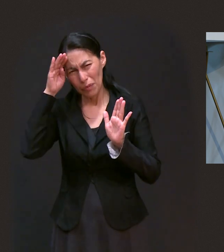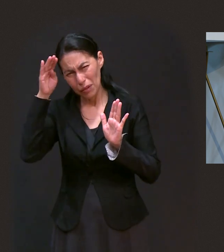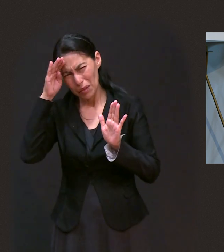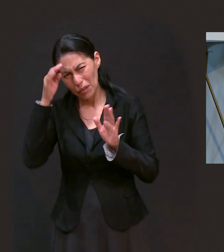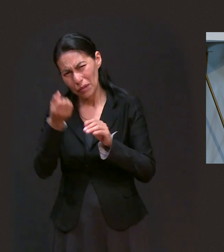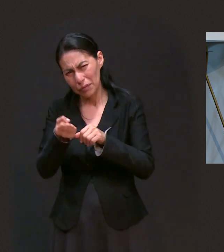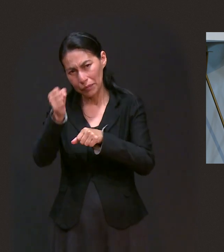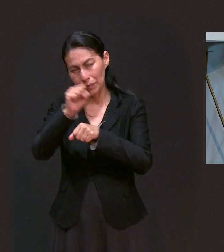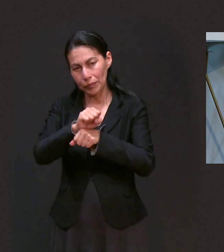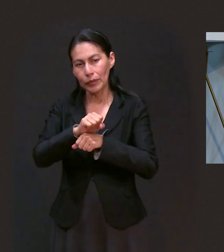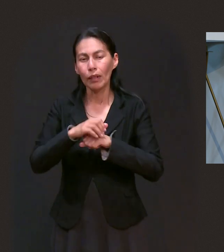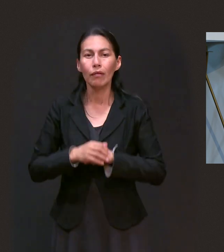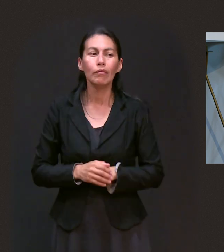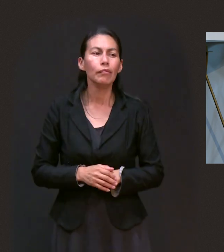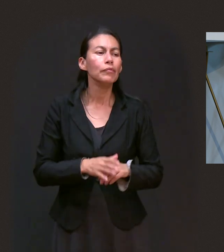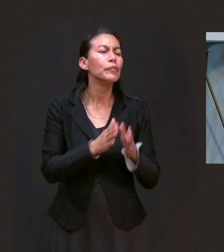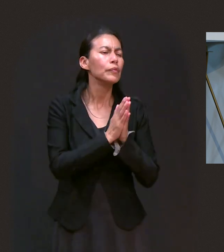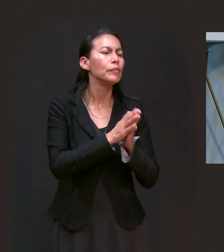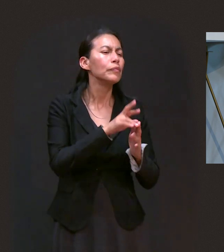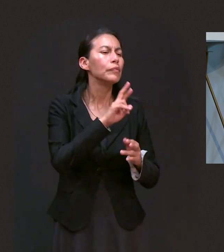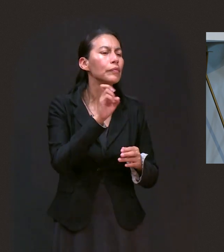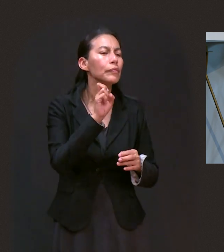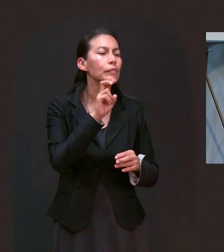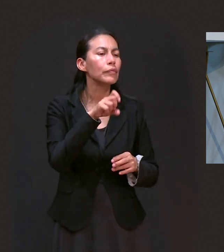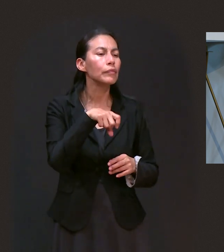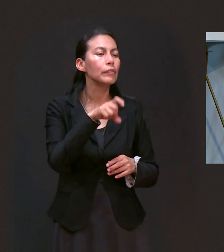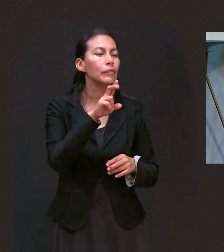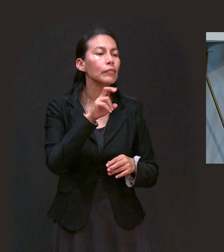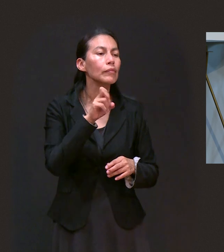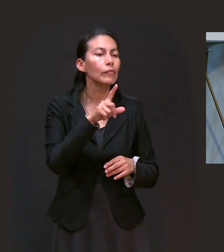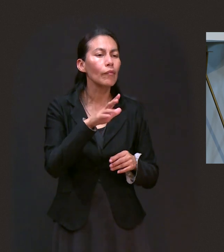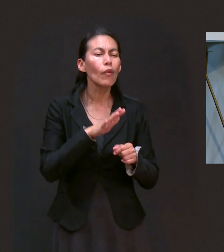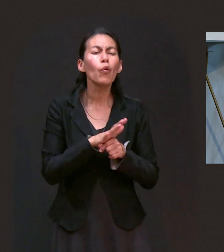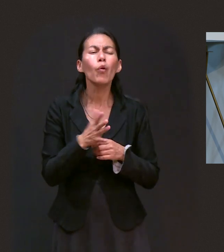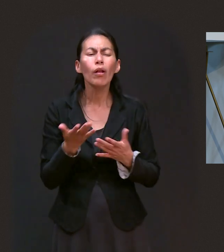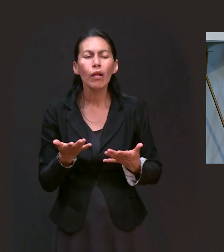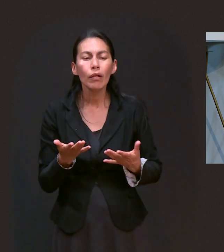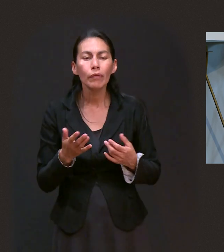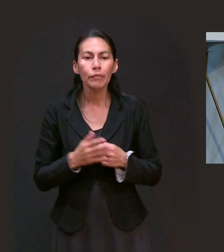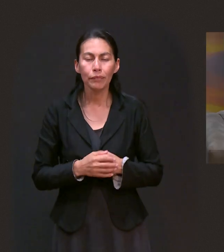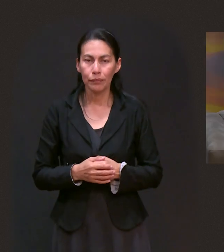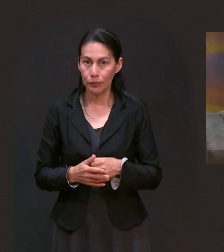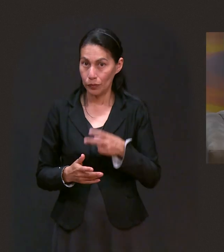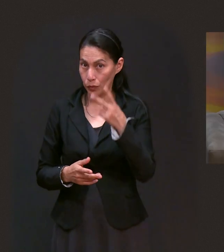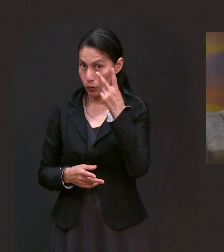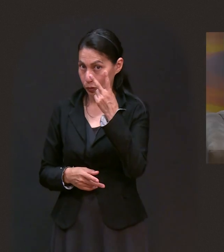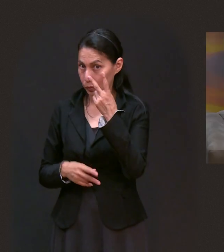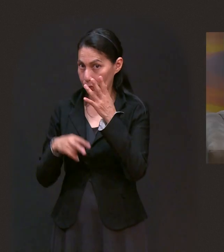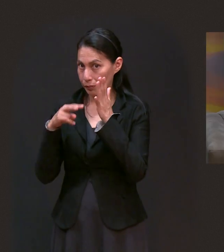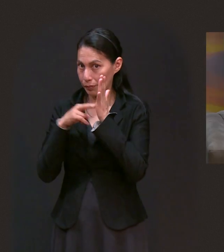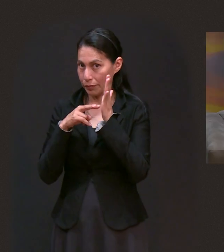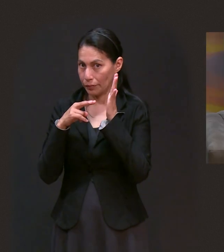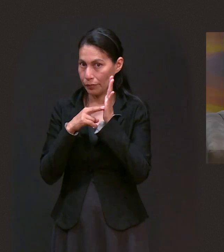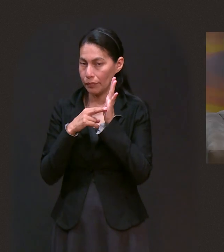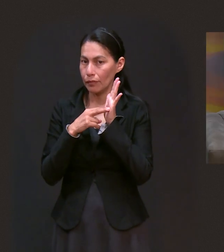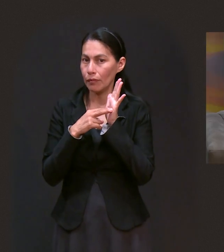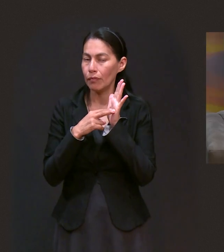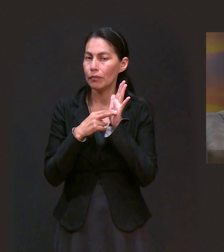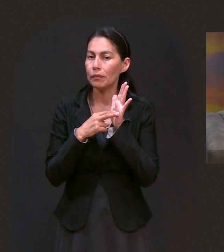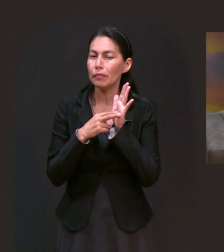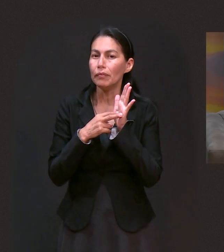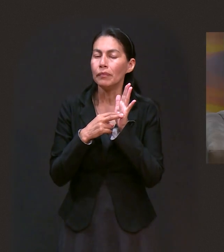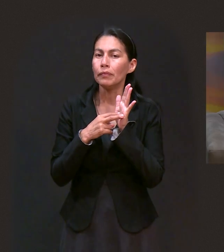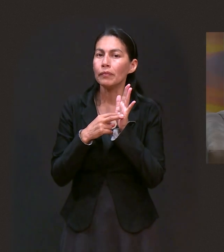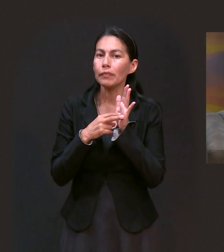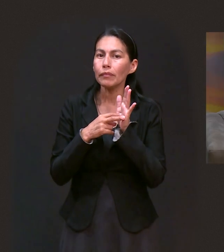para que en oración mediten durante esta semana para que cuál es la promesa muy bien son